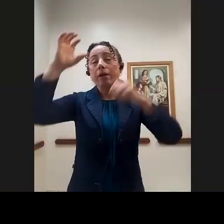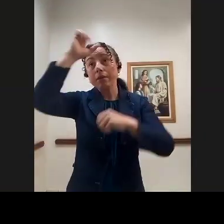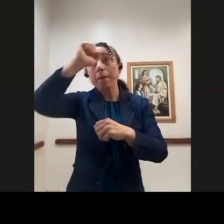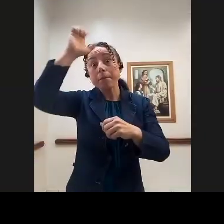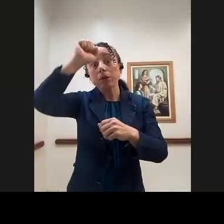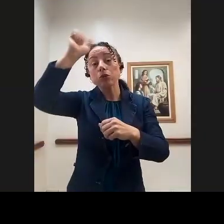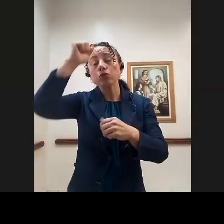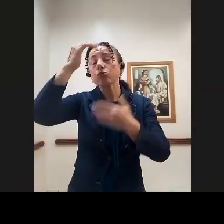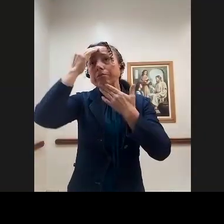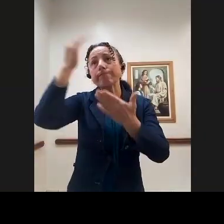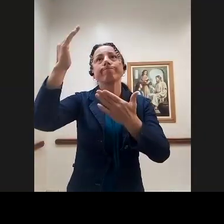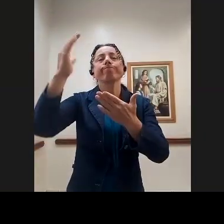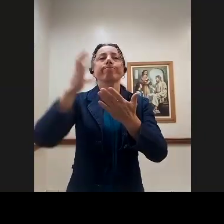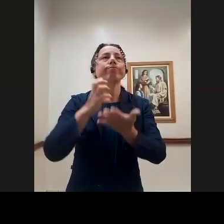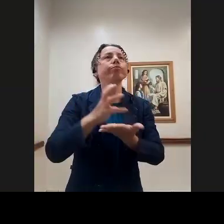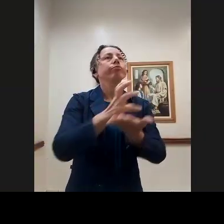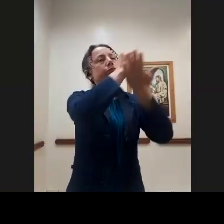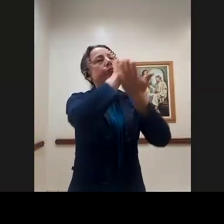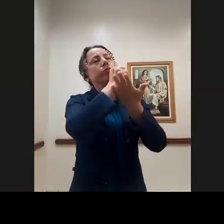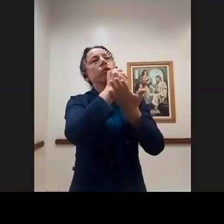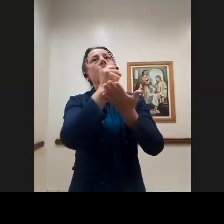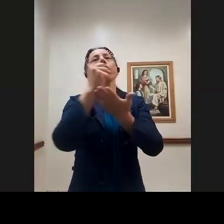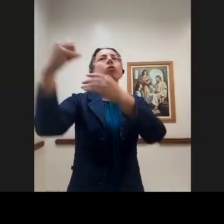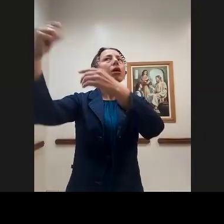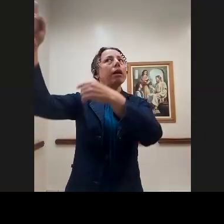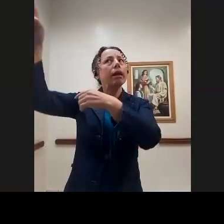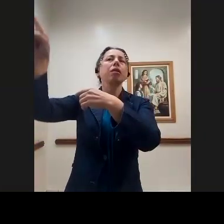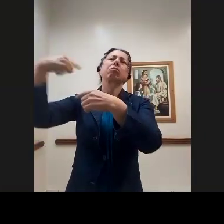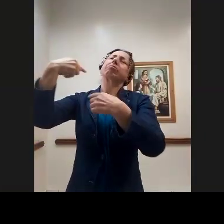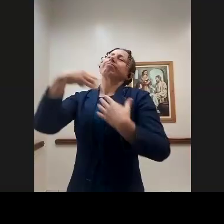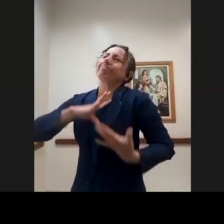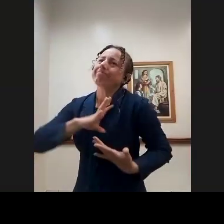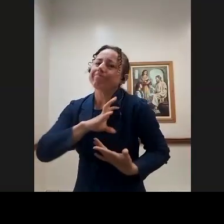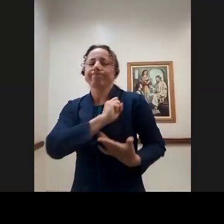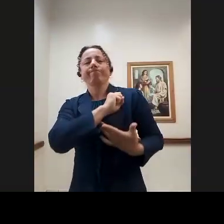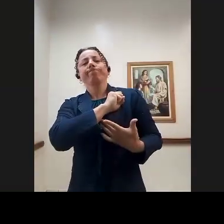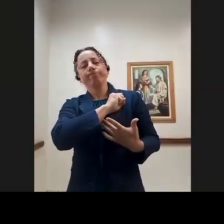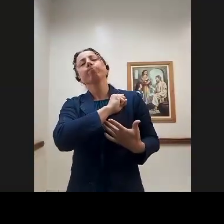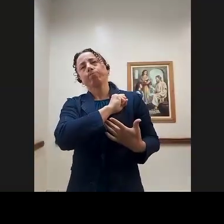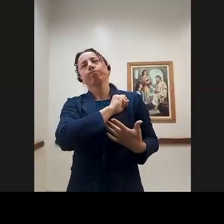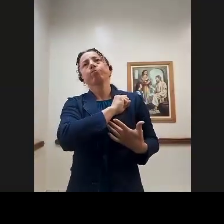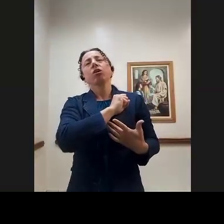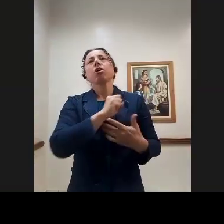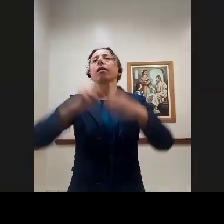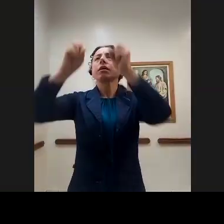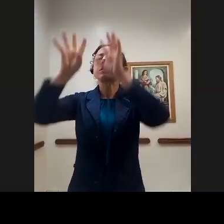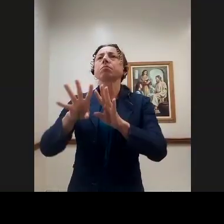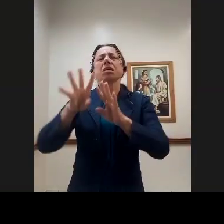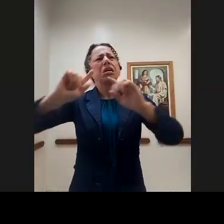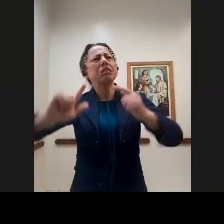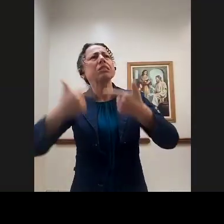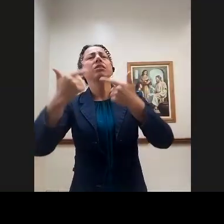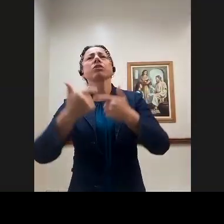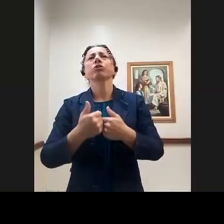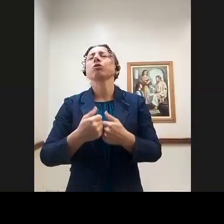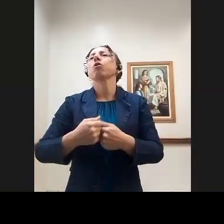Salvador me amar, por ele conhecer, saber dos meus desafios, das minhas falhas, das bênçãos que eu tenho também, isso me fortalece para um